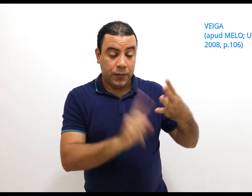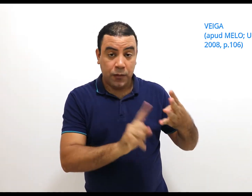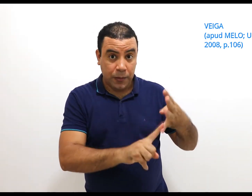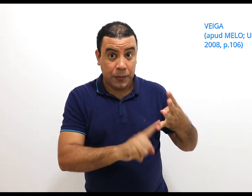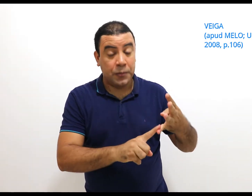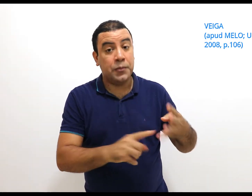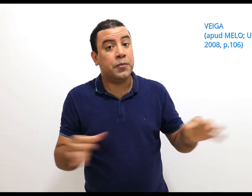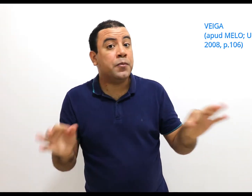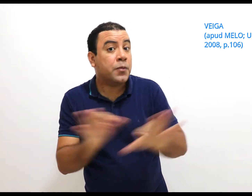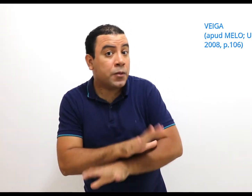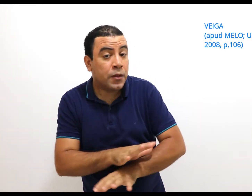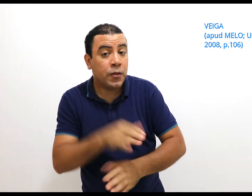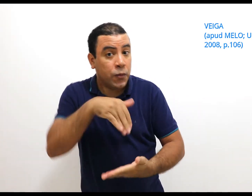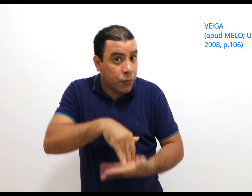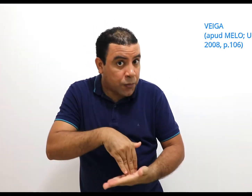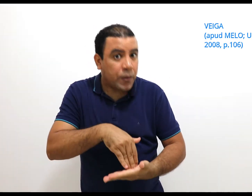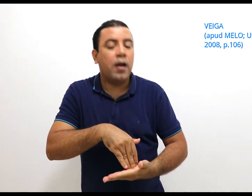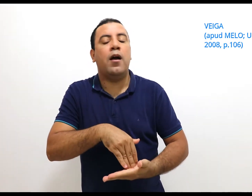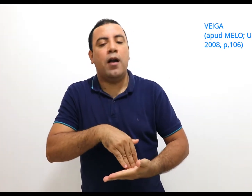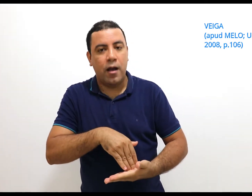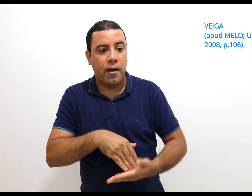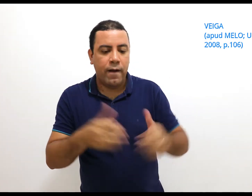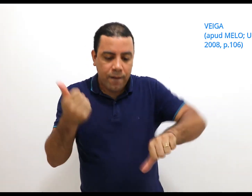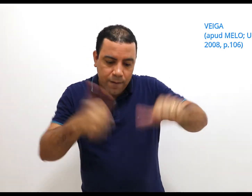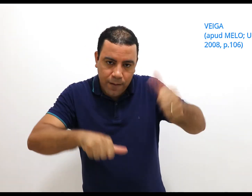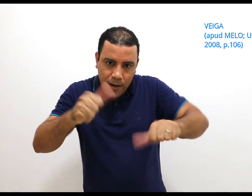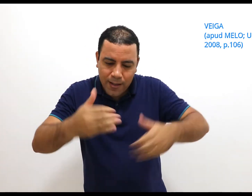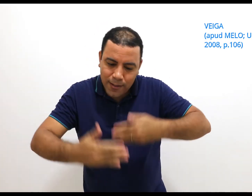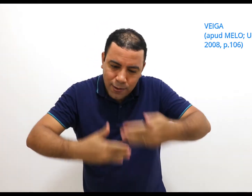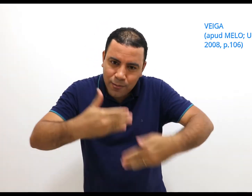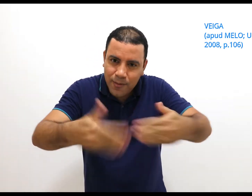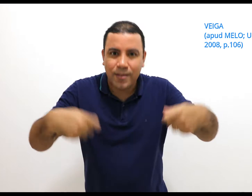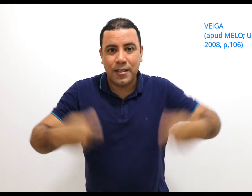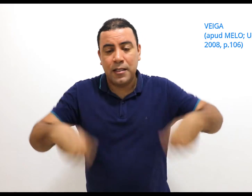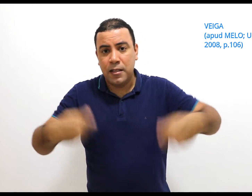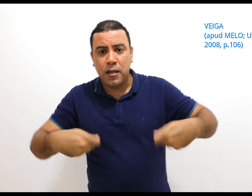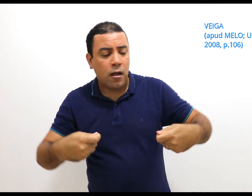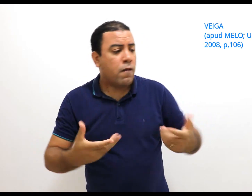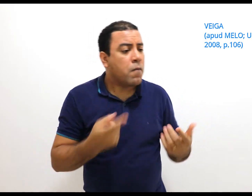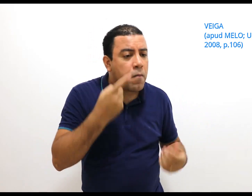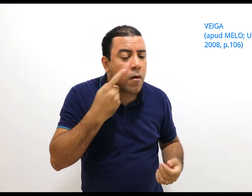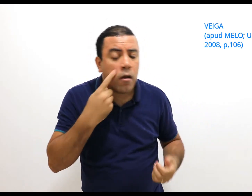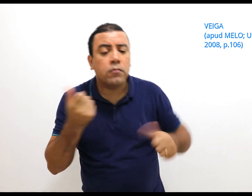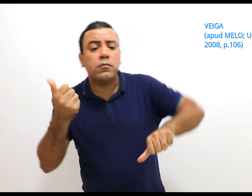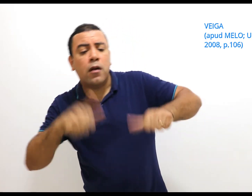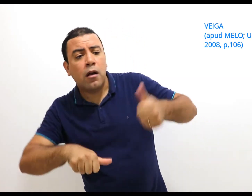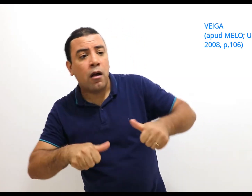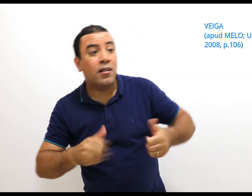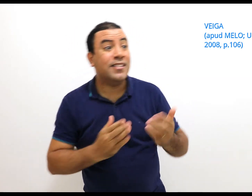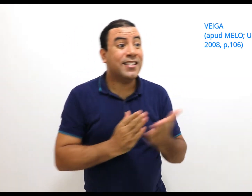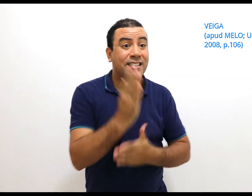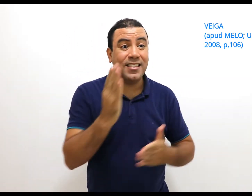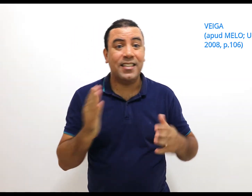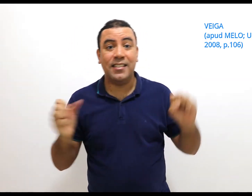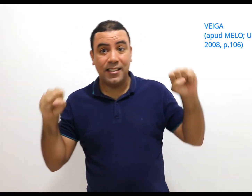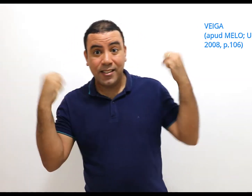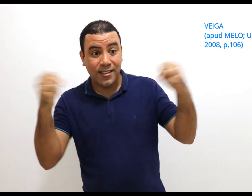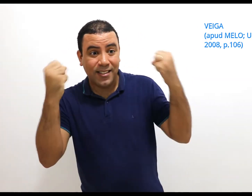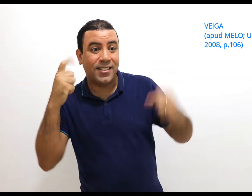último, a avaliação do processo é necessidade elementar para a averiguação do sucesso